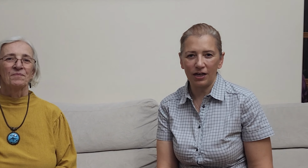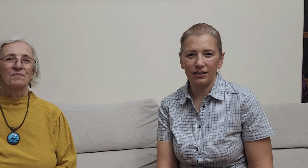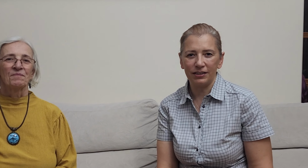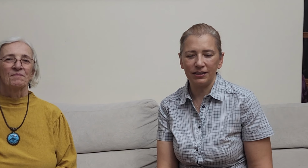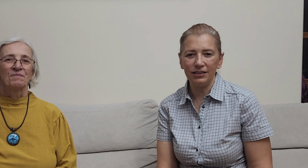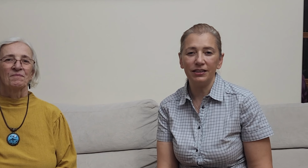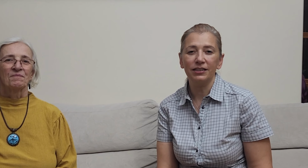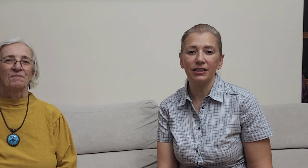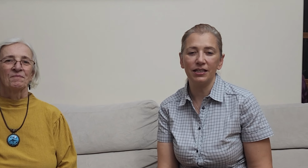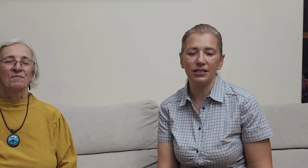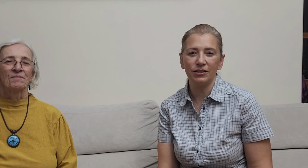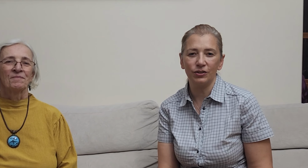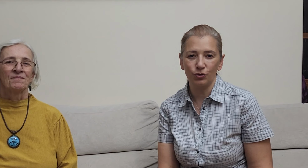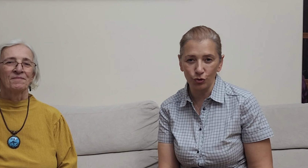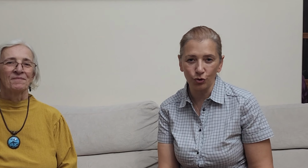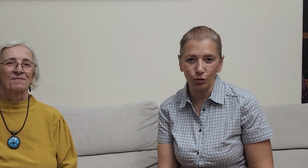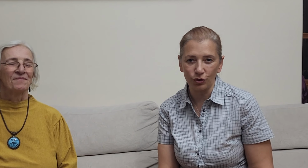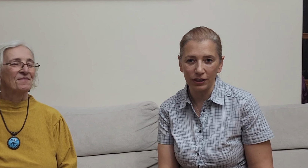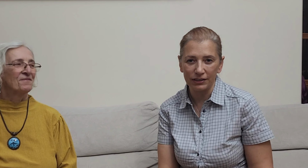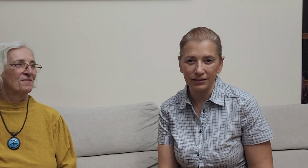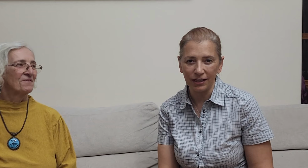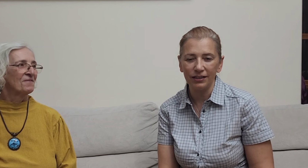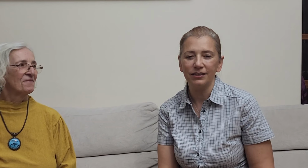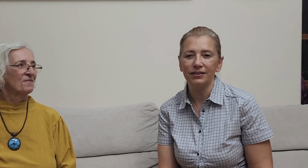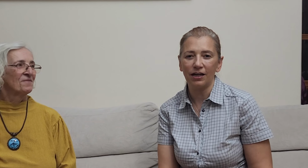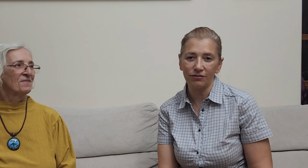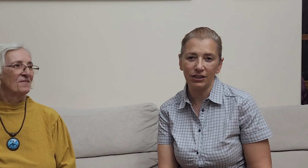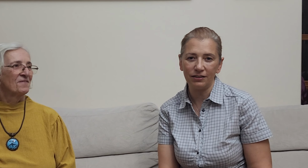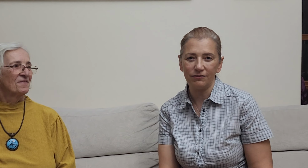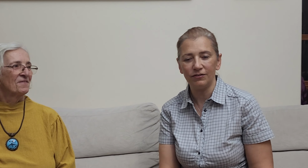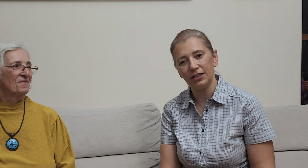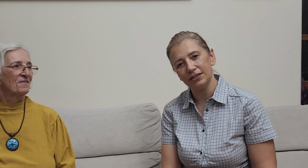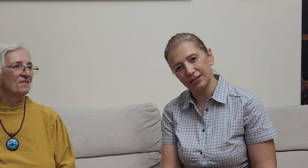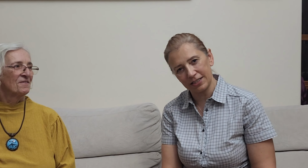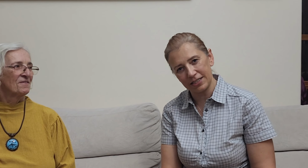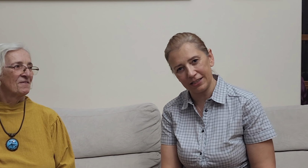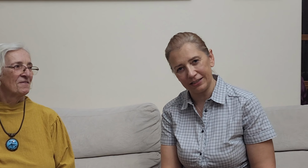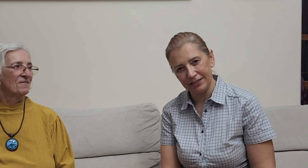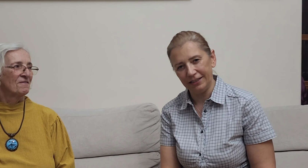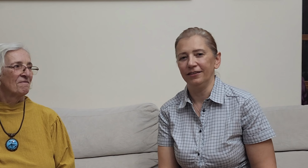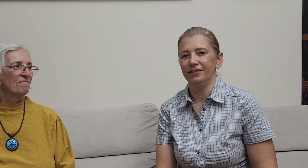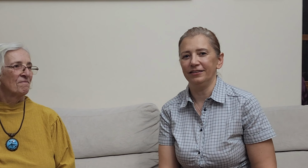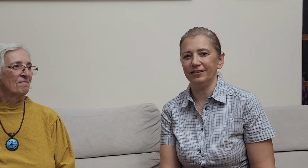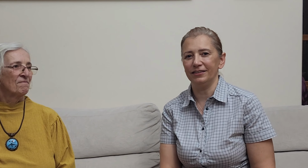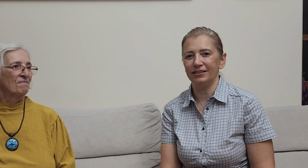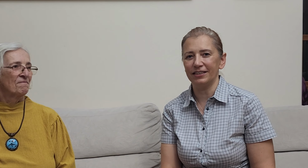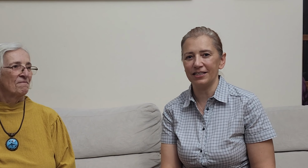Doremimi şarkıları klasik çocuk oyunlarında tavşan ve tazıyı